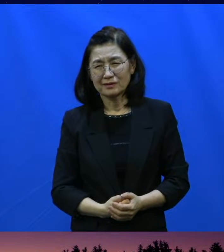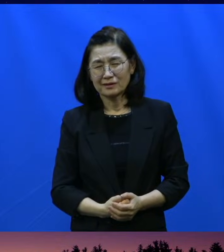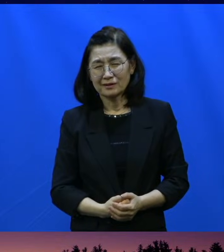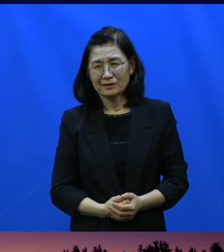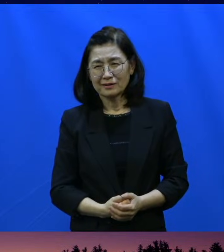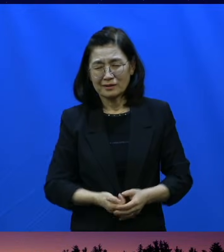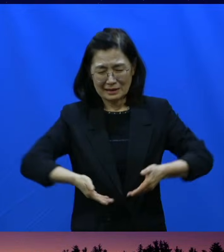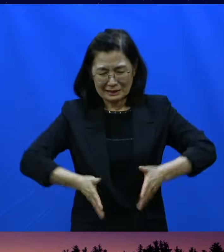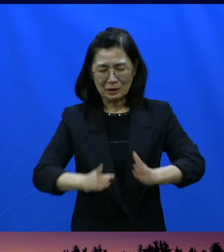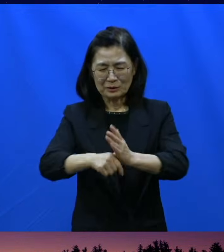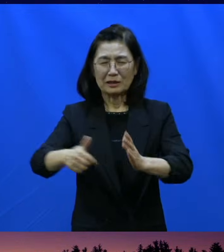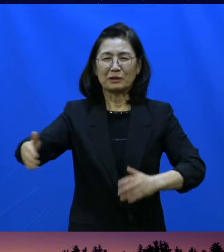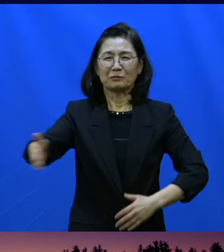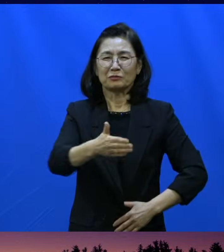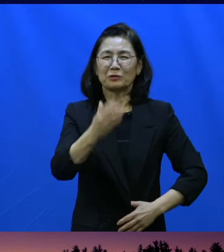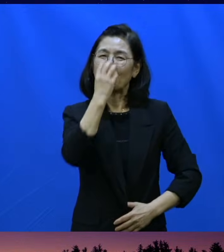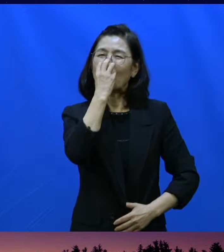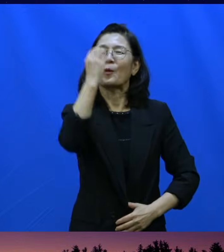태생적으로 교만해요.